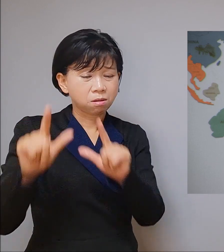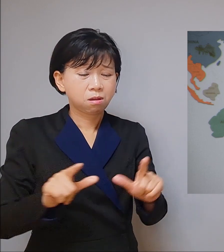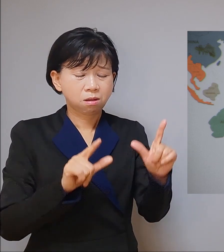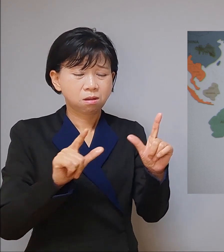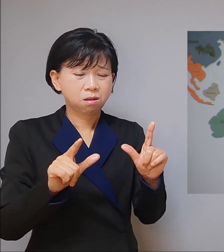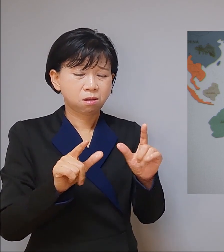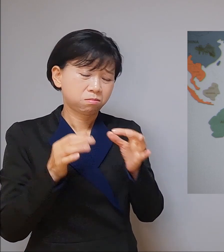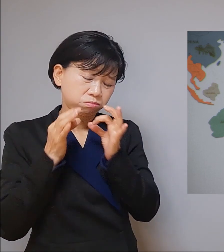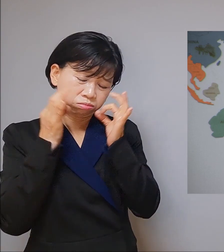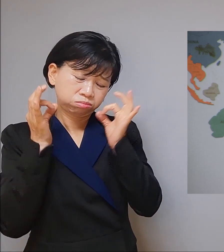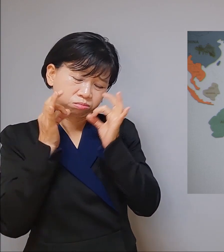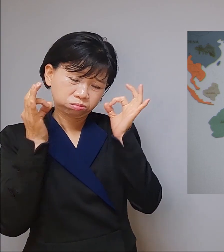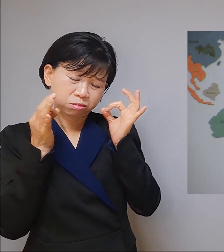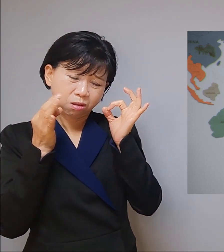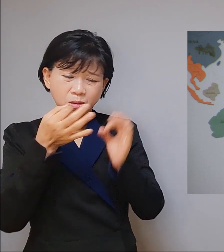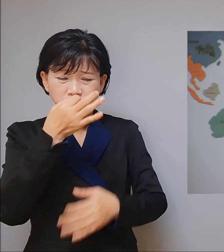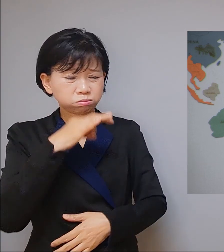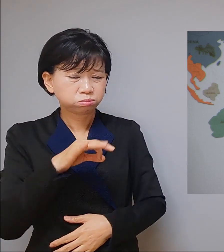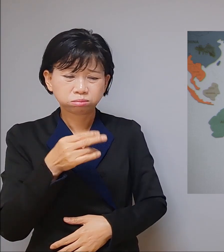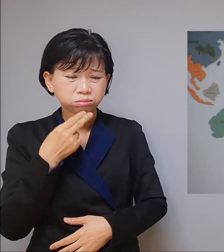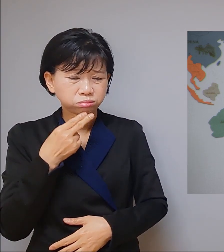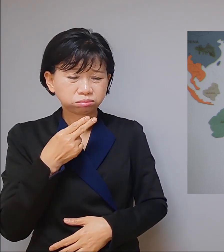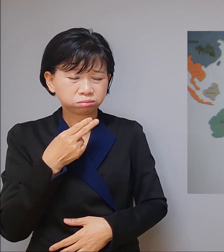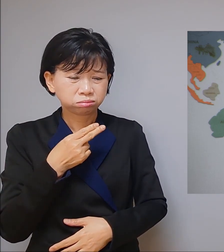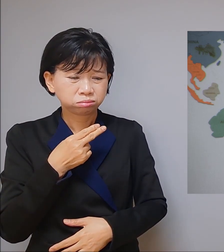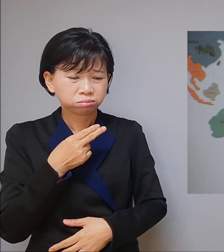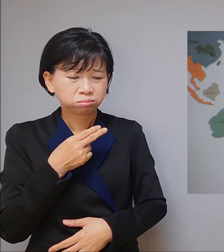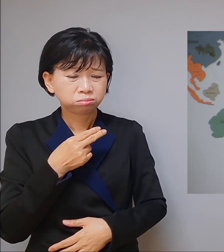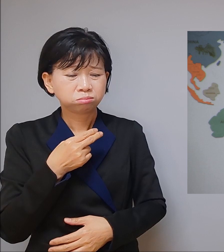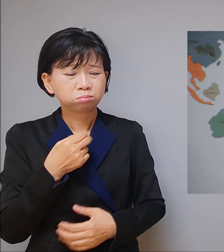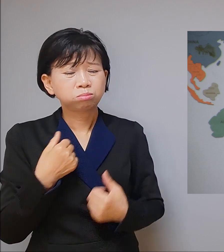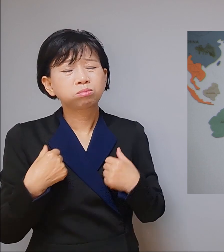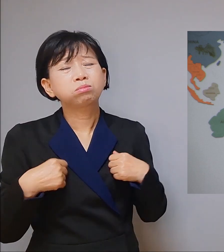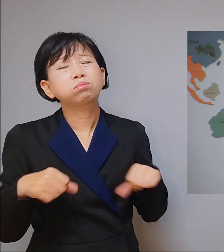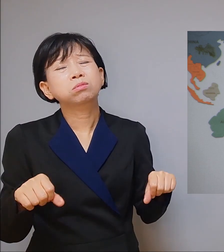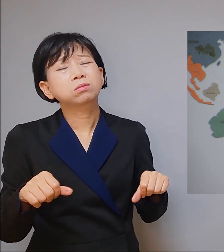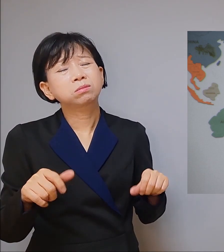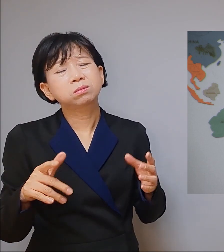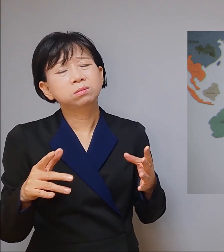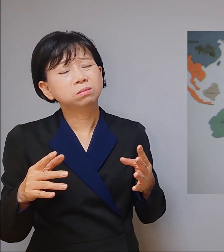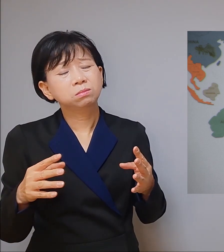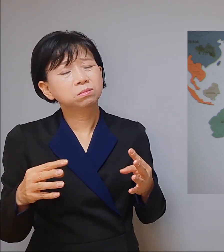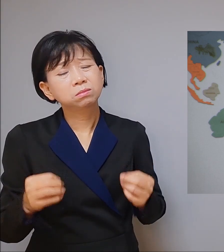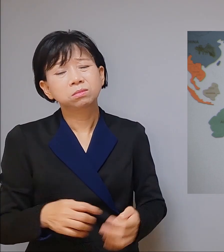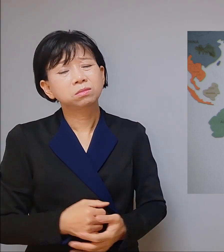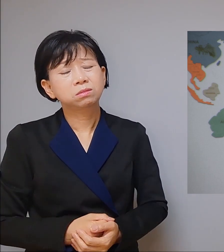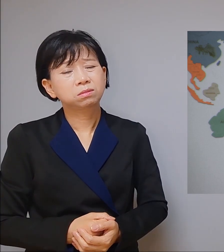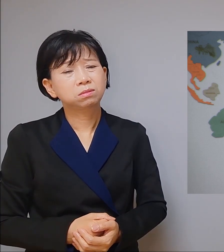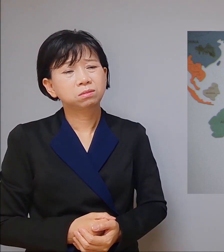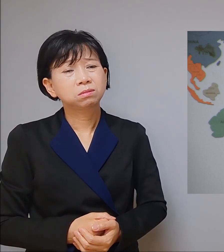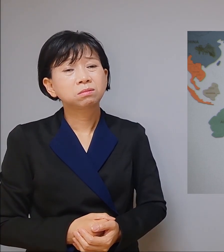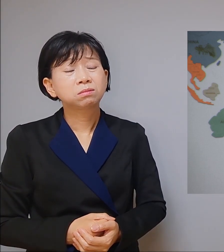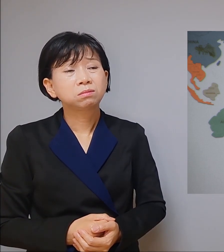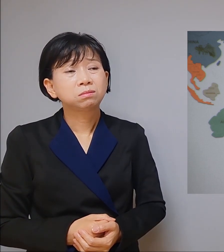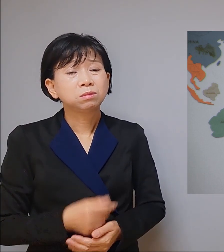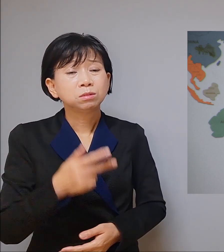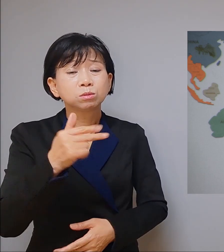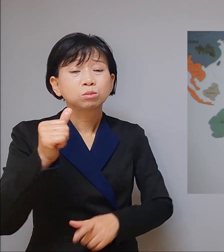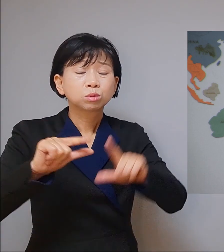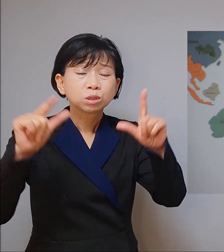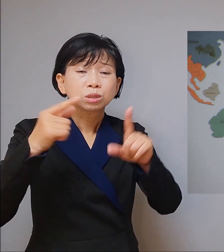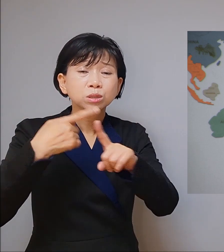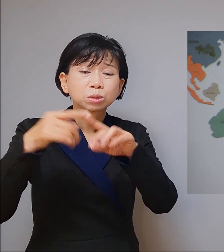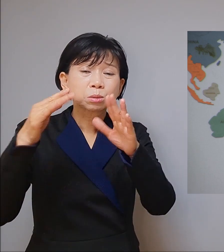열심히 노력하지만 아무 효과도 없기 때문에 신앙을 포기하고 있습니다. 그래서 주일이 되면 어쨌든 교회에 찾아왔던 분들이